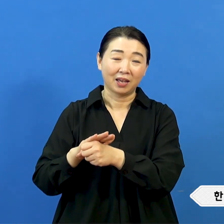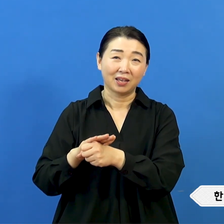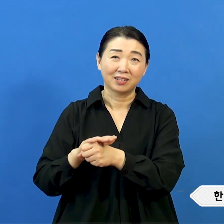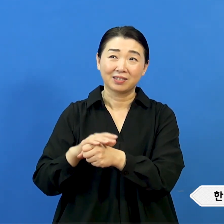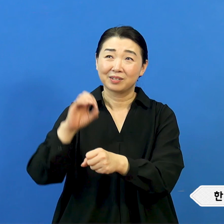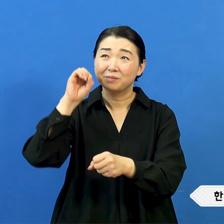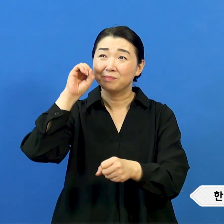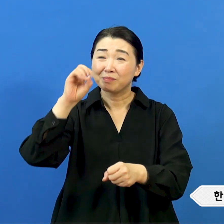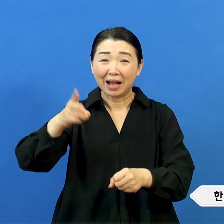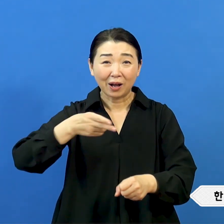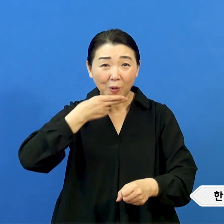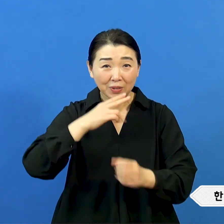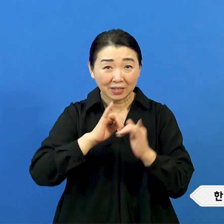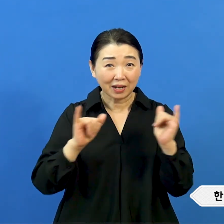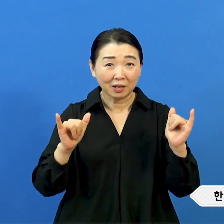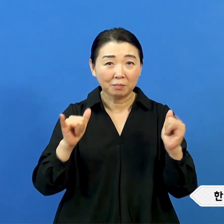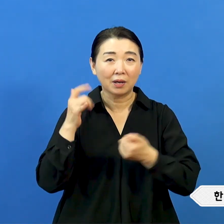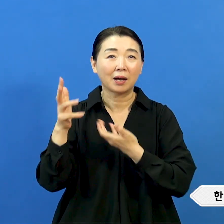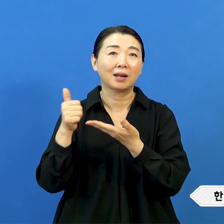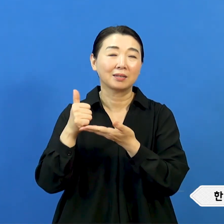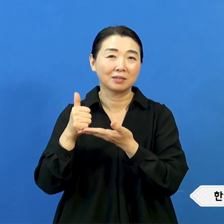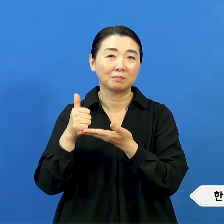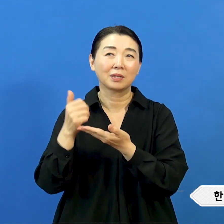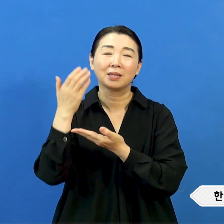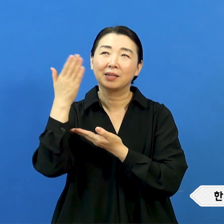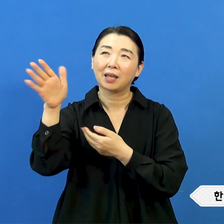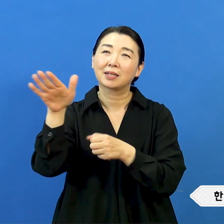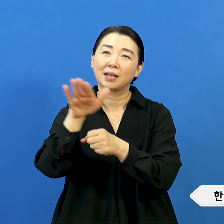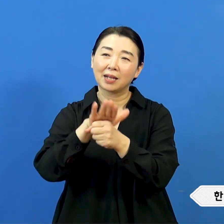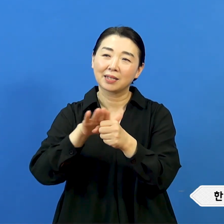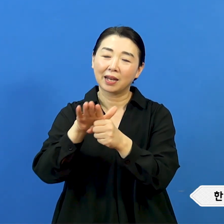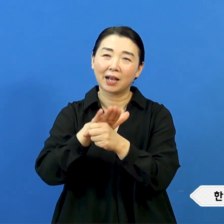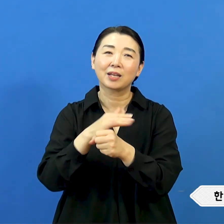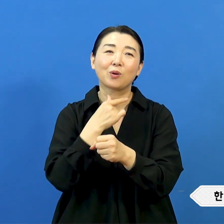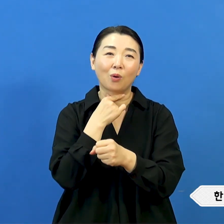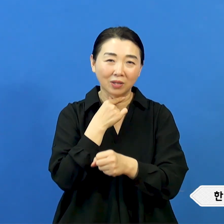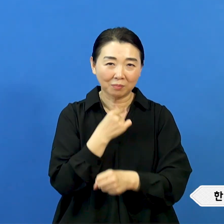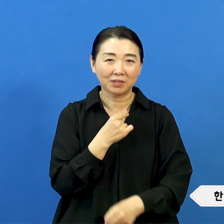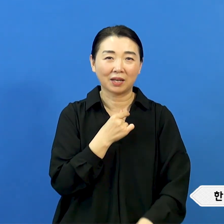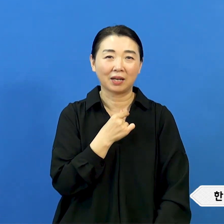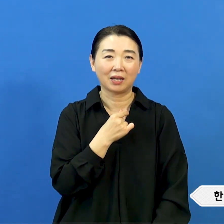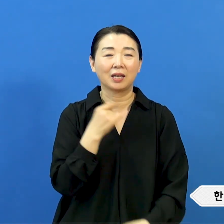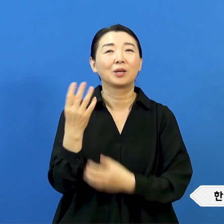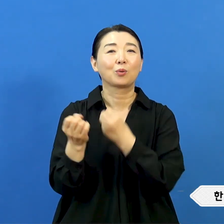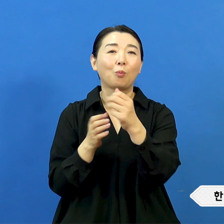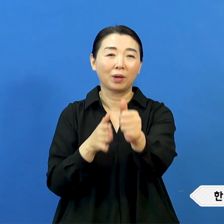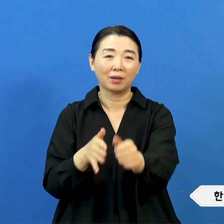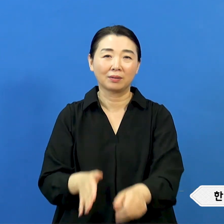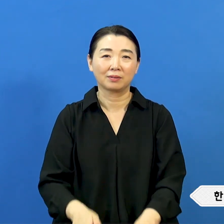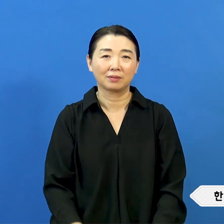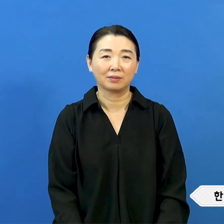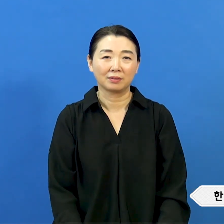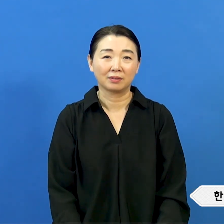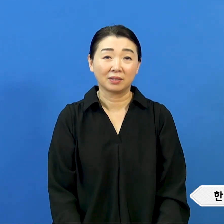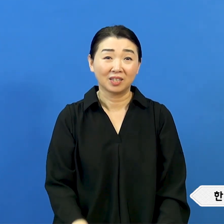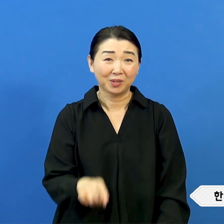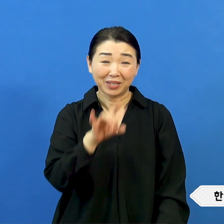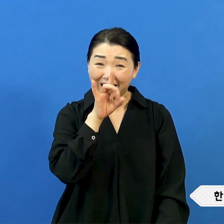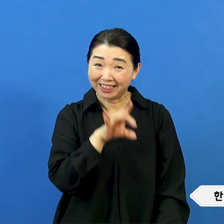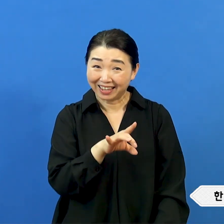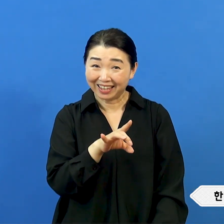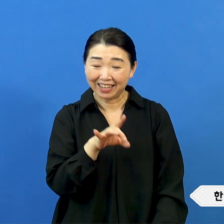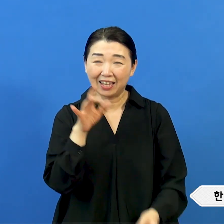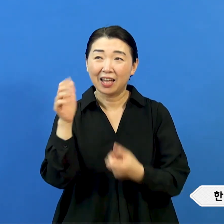않는 사람은 하나님 당신을 사랑하기를 원합니다 그렇게 해보십시오. 그것도 잘 안 되면